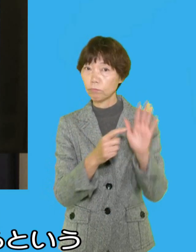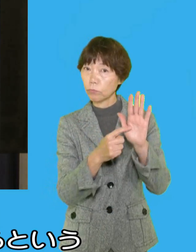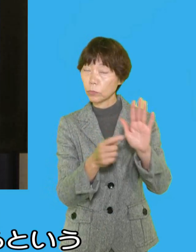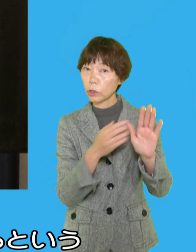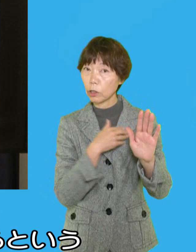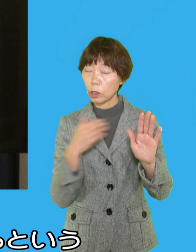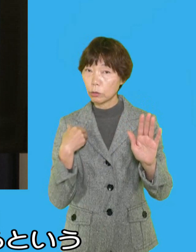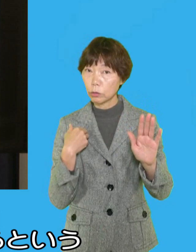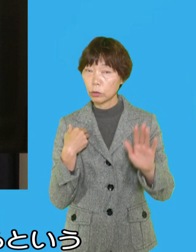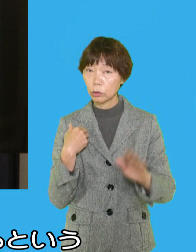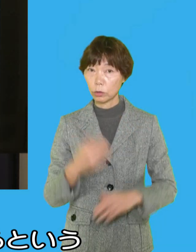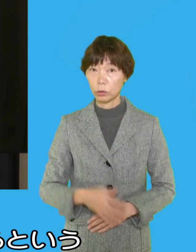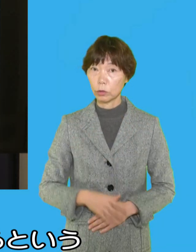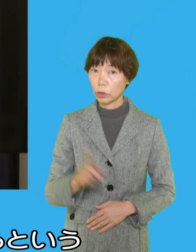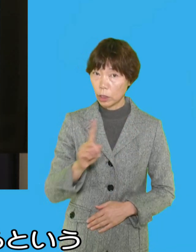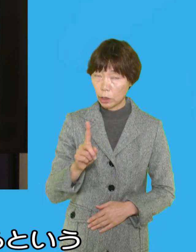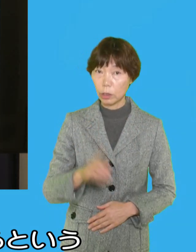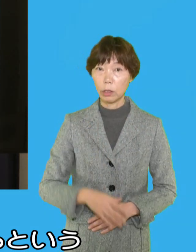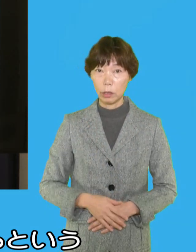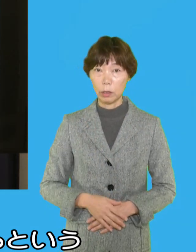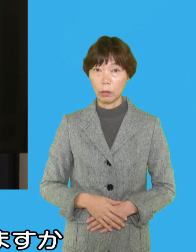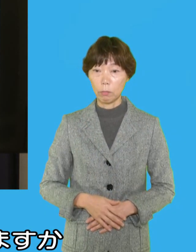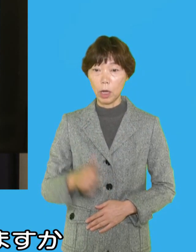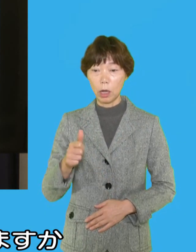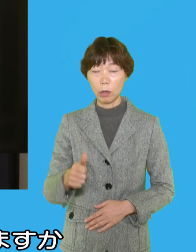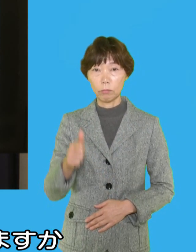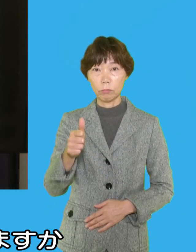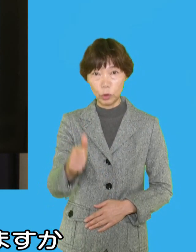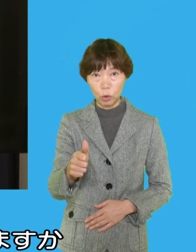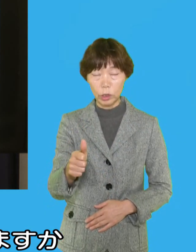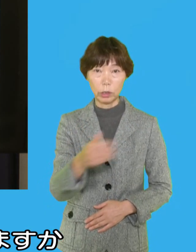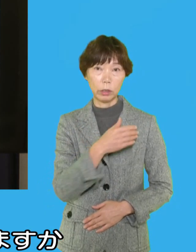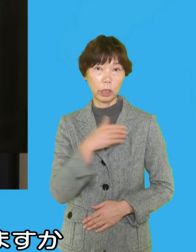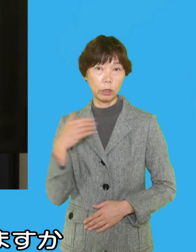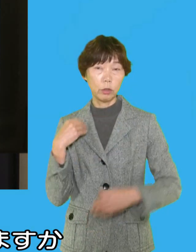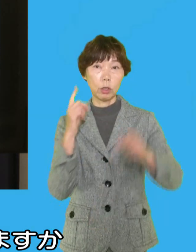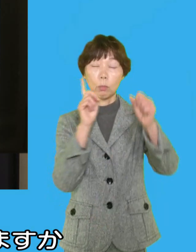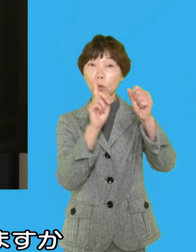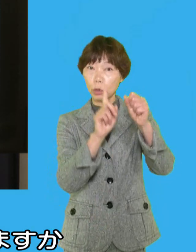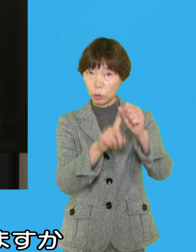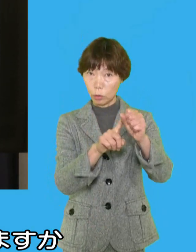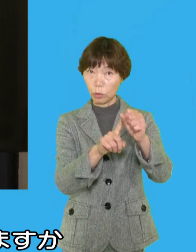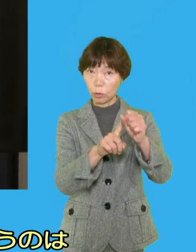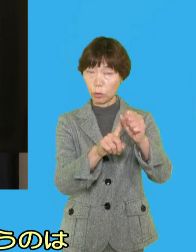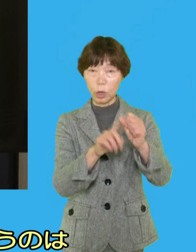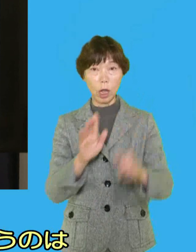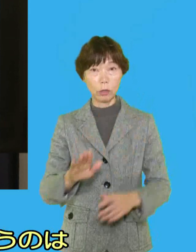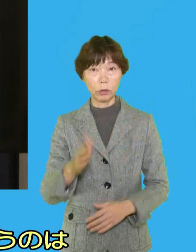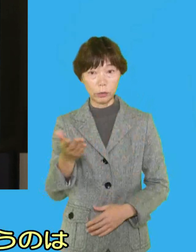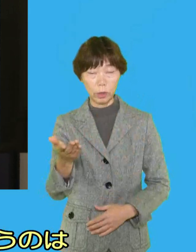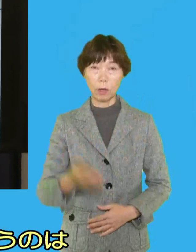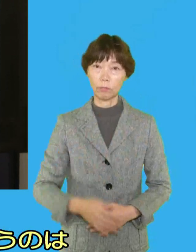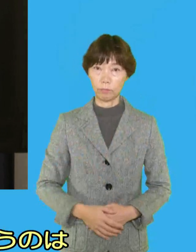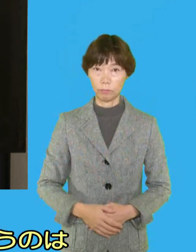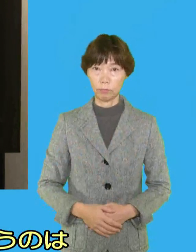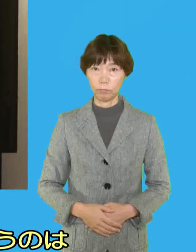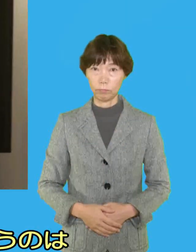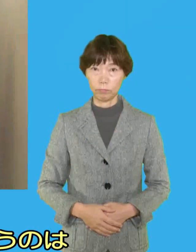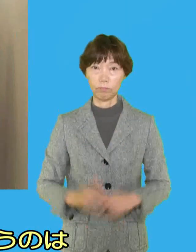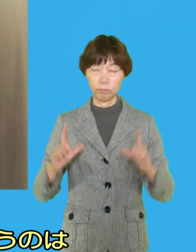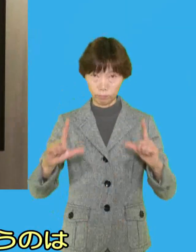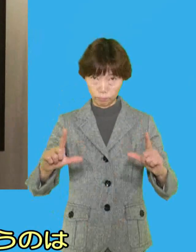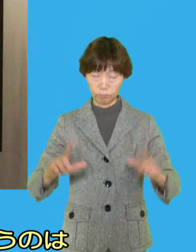役職早めに承認できるっていう、この役職のなんか目標があるんですか。 この役職